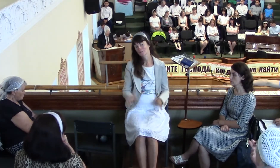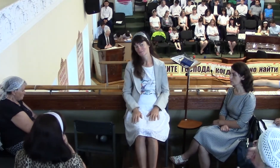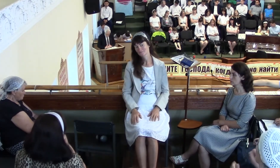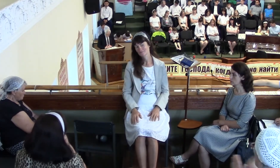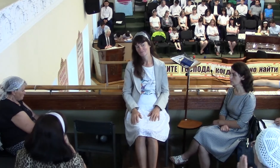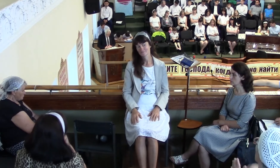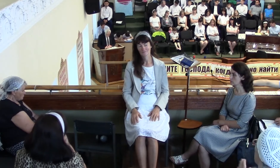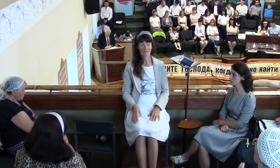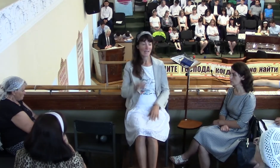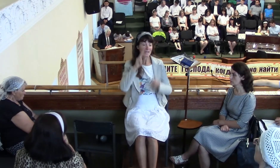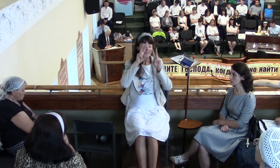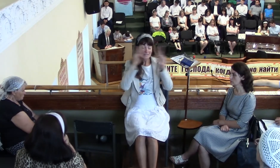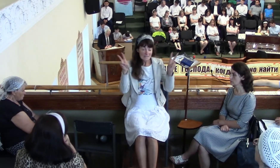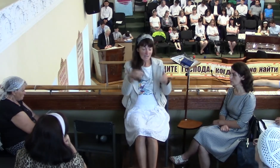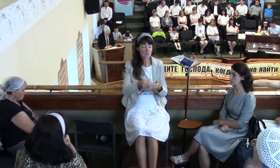дорогие,